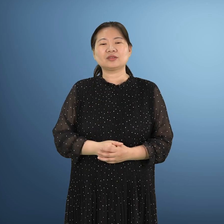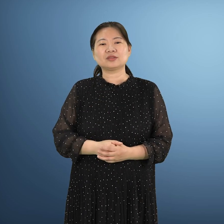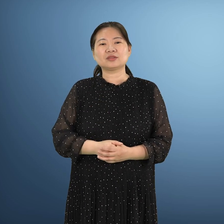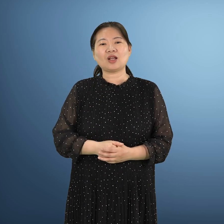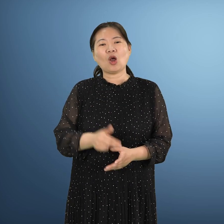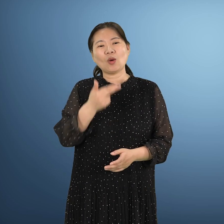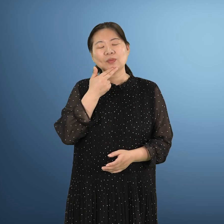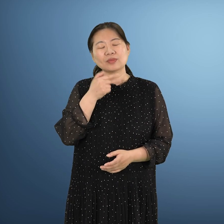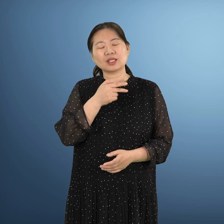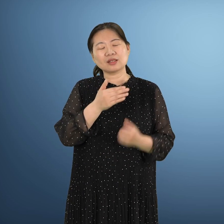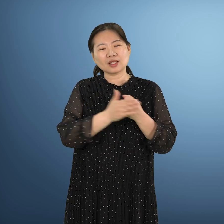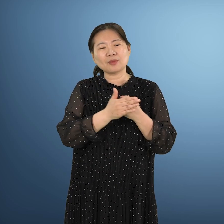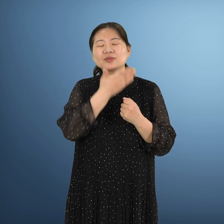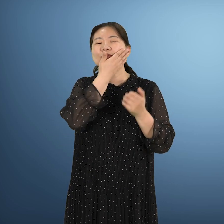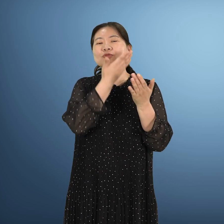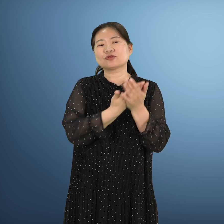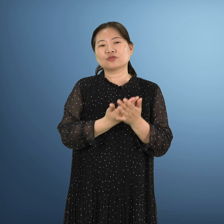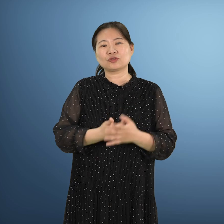없다는 게 중요한 거예요.